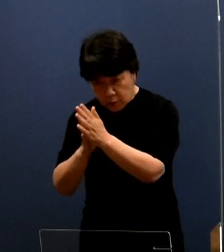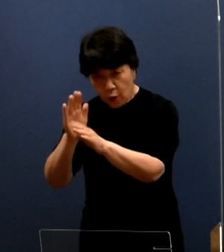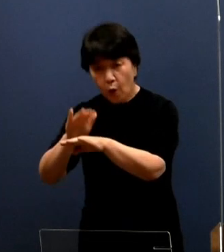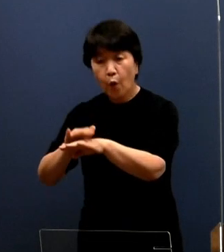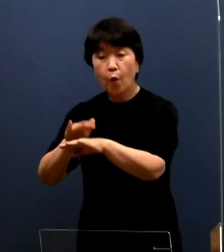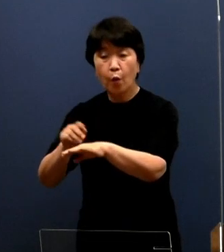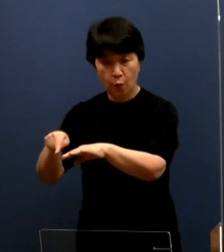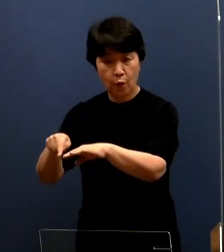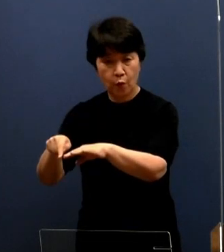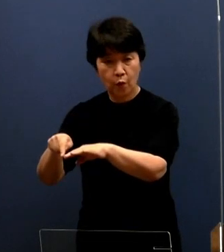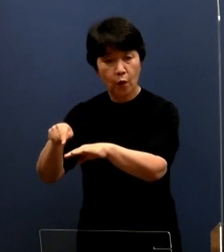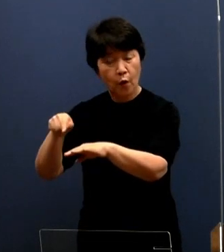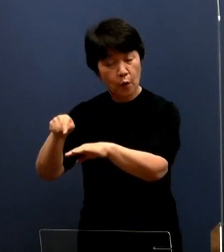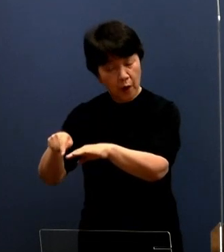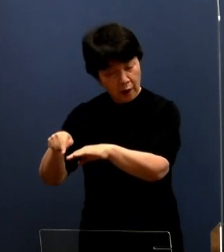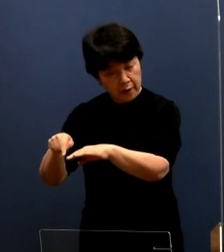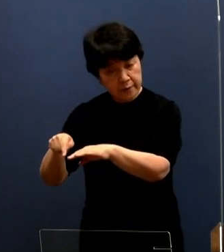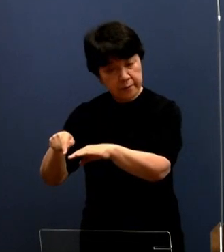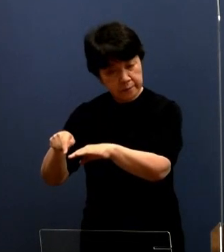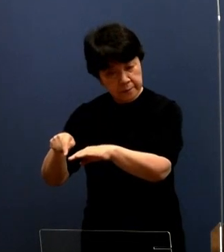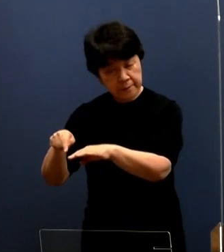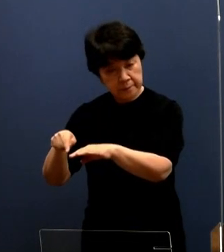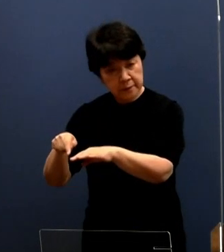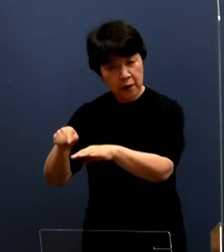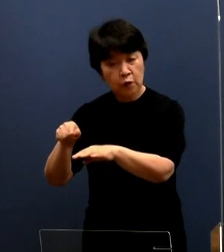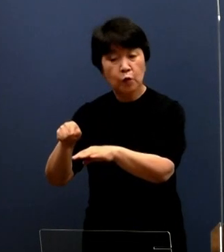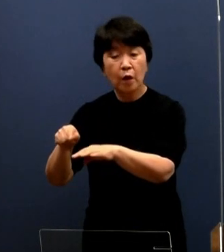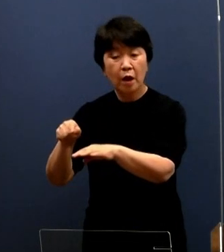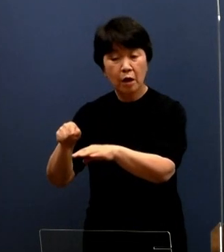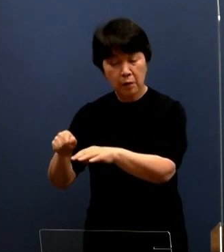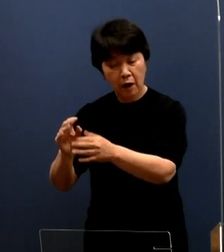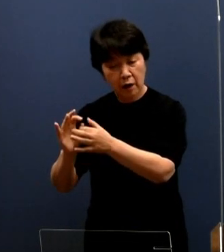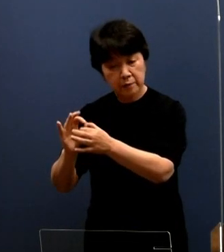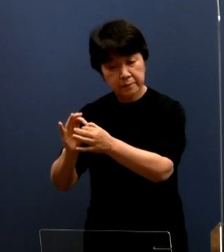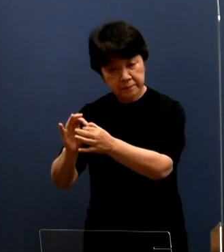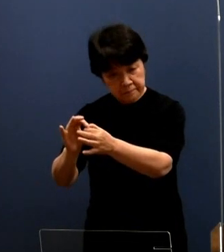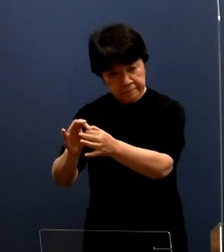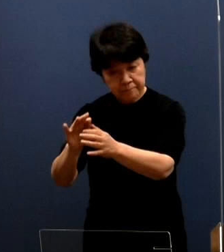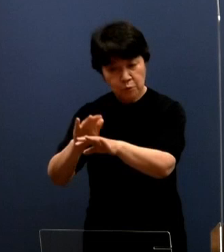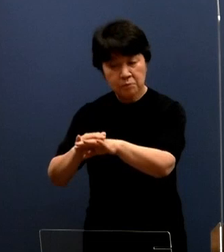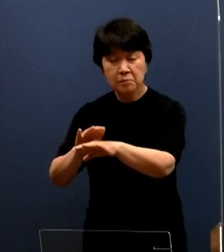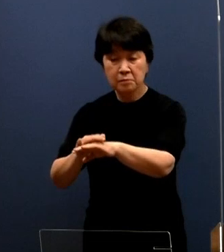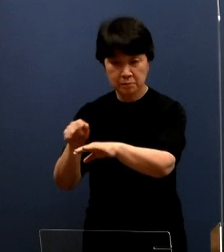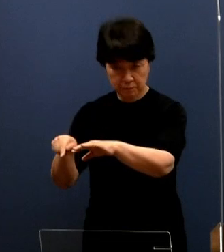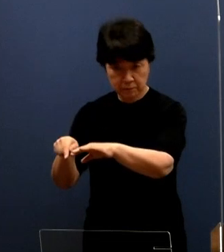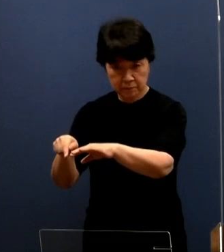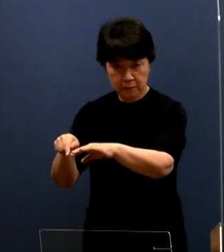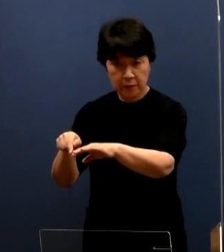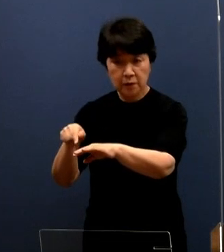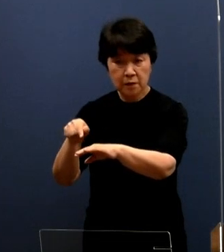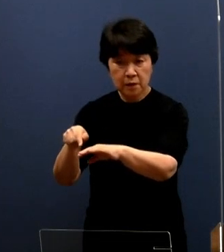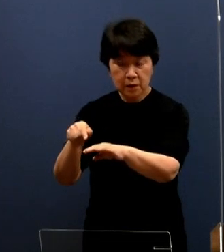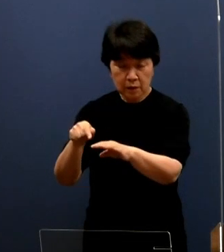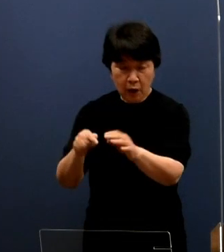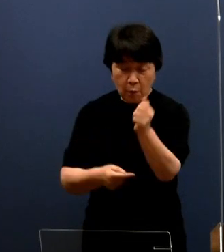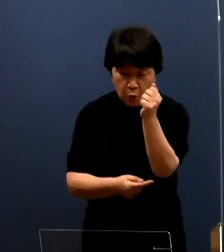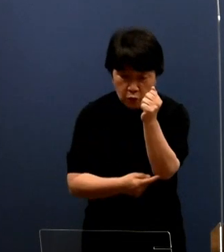きたということからすると、まあ、それが全額になったということをどう捉えるかという問題で、その本質的な問題じゃないんじ